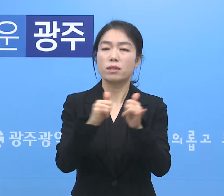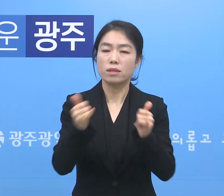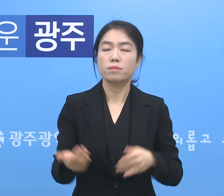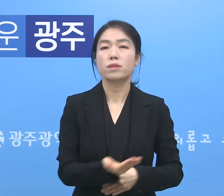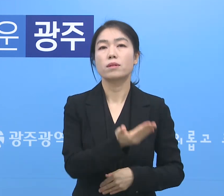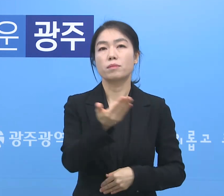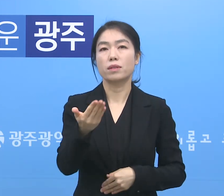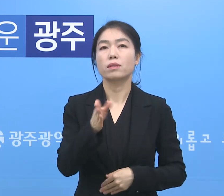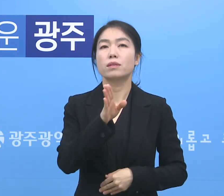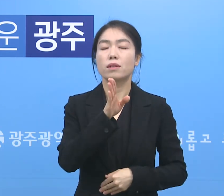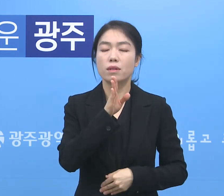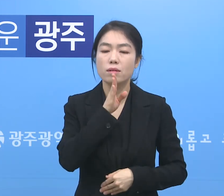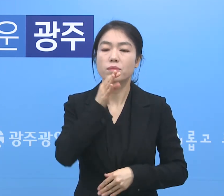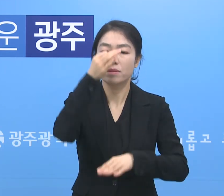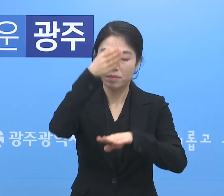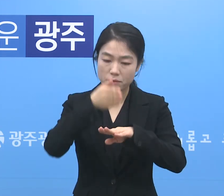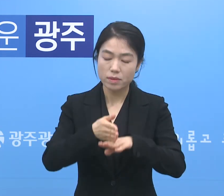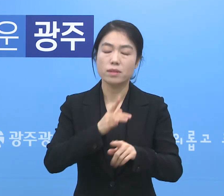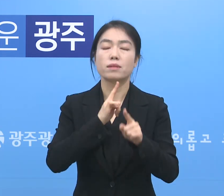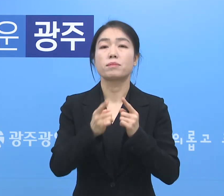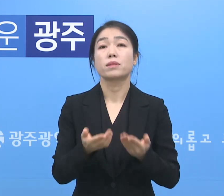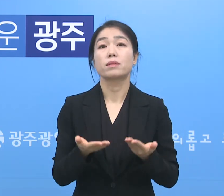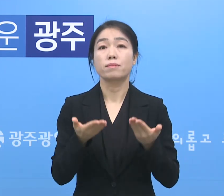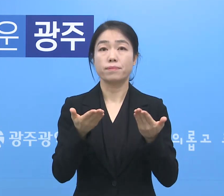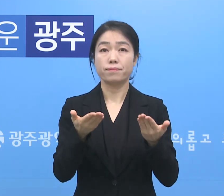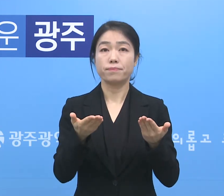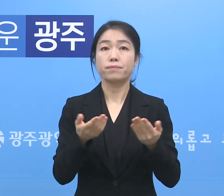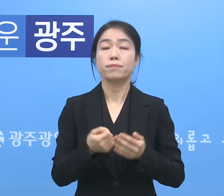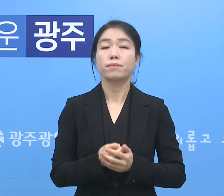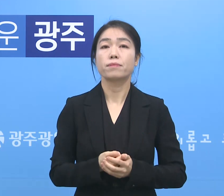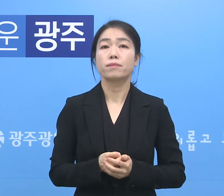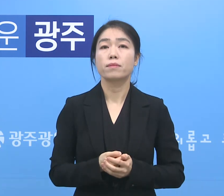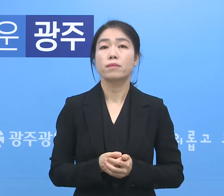성도님들께는 참으로 죄송하다는 말씀을 드립니다.